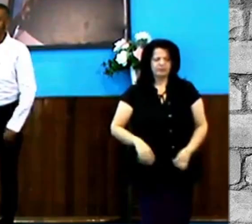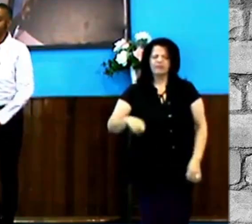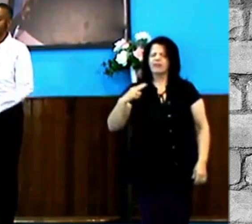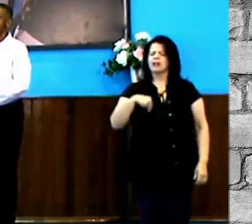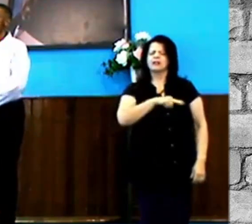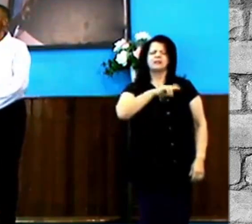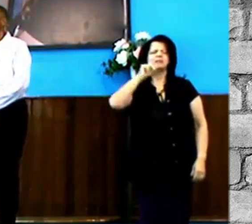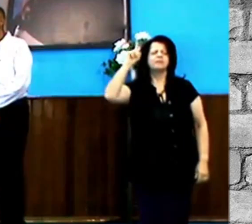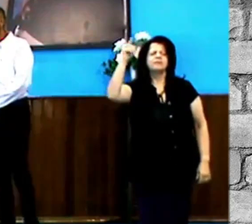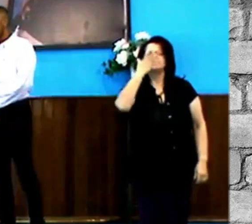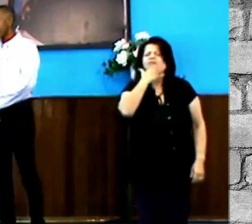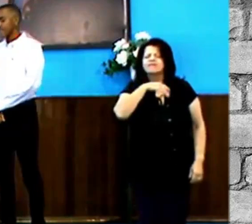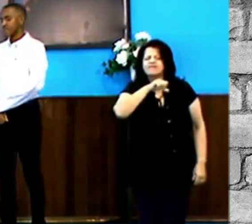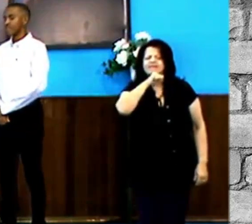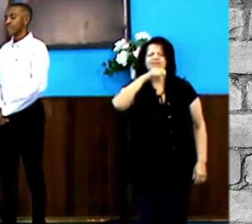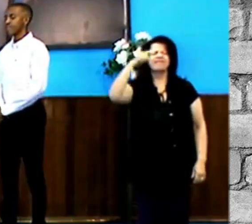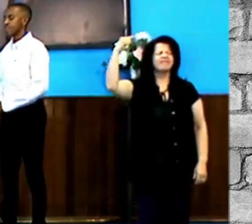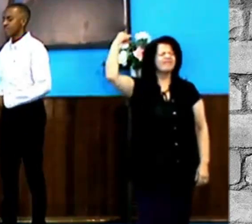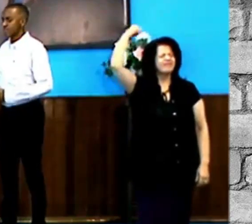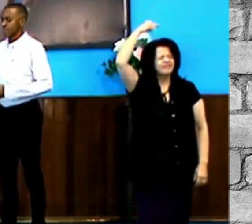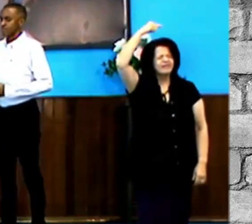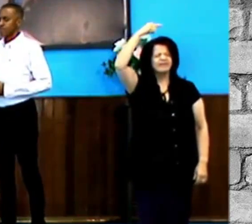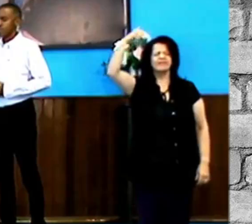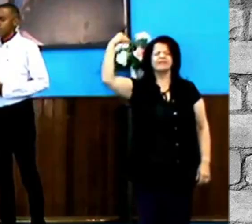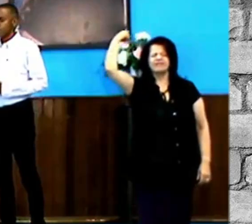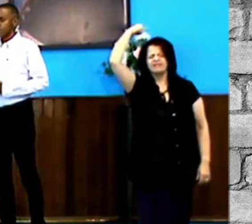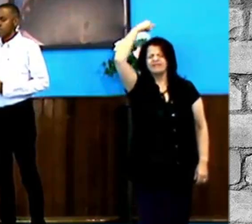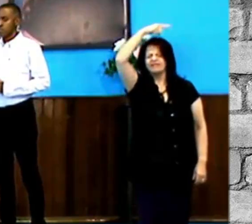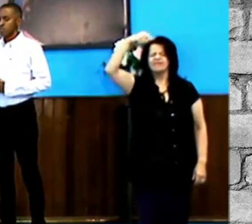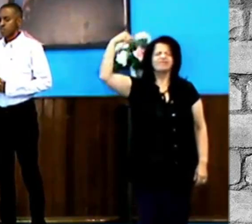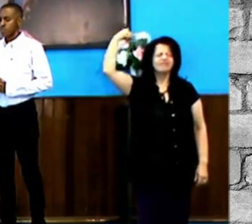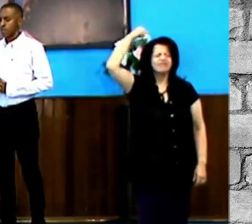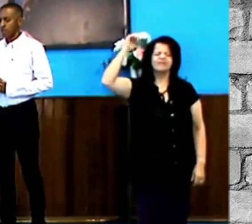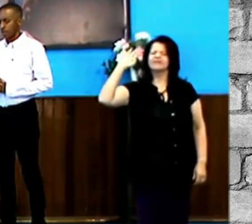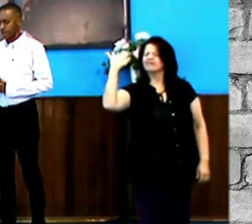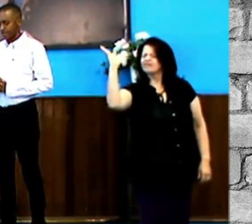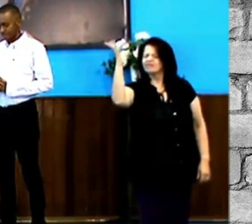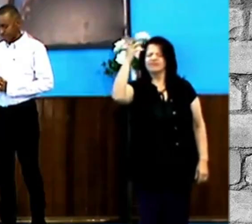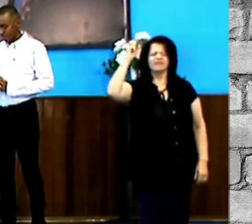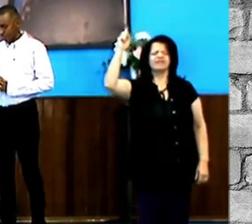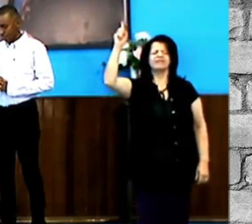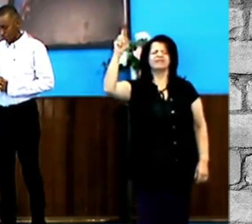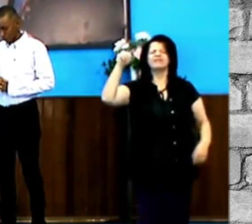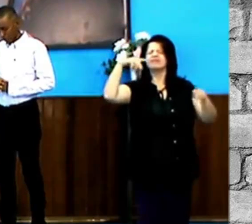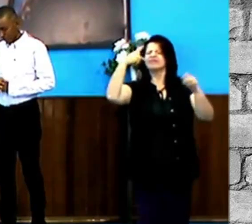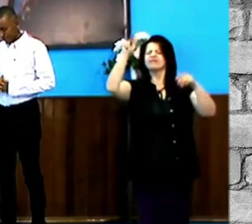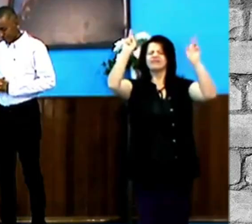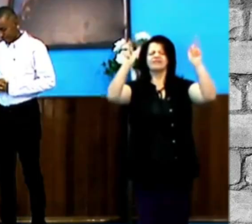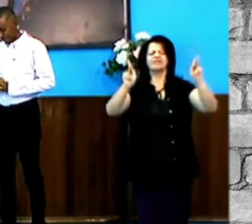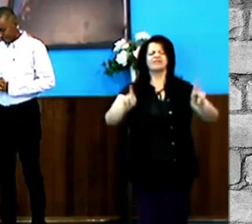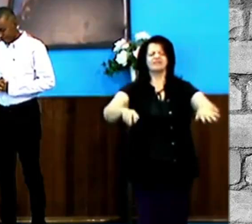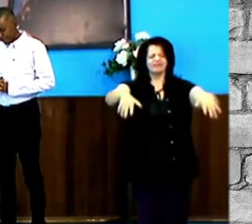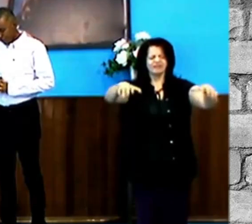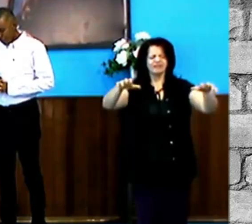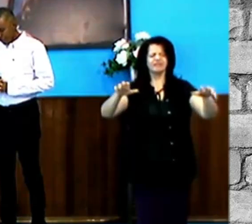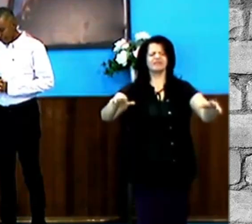Nosso Deus e nosso Pai, santo, santo, santo és tu, ó Senhor, maravilhoso Deus. Diante do teu trono de graça, ó Pai, queremos chegar